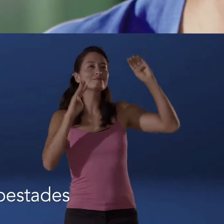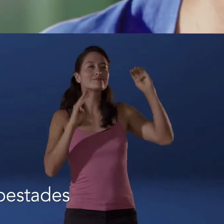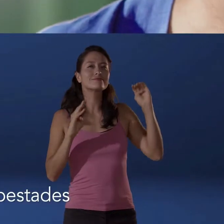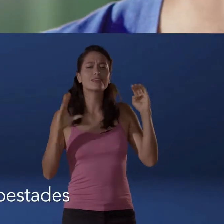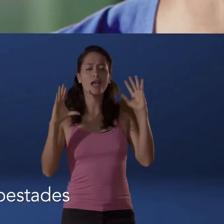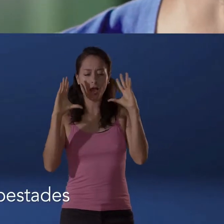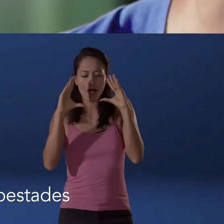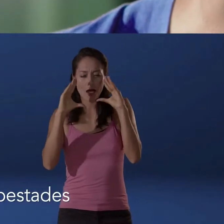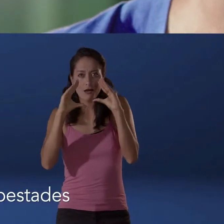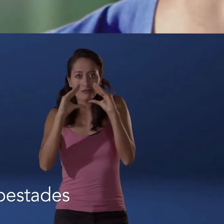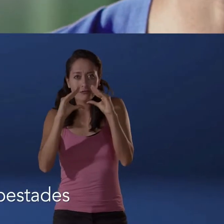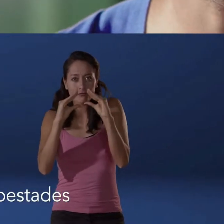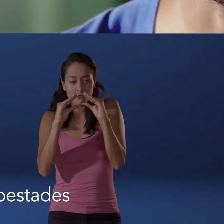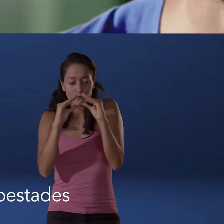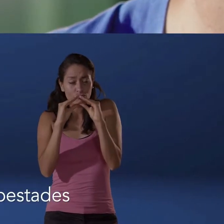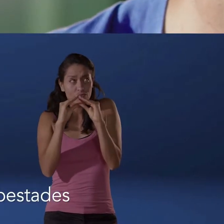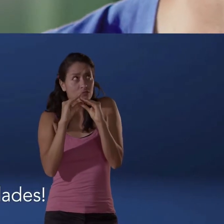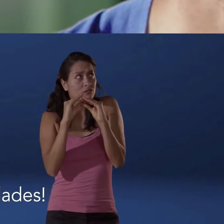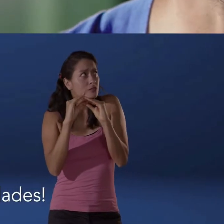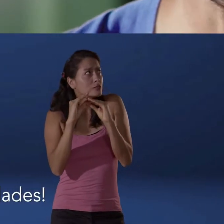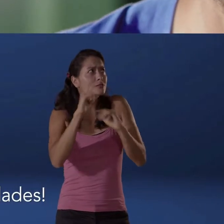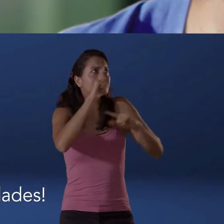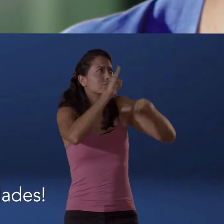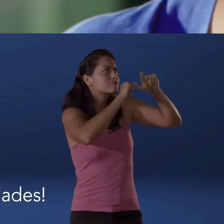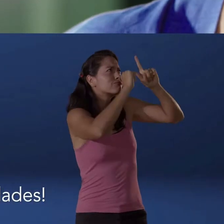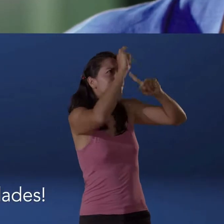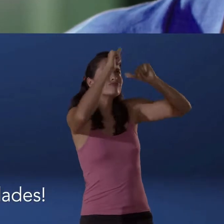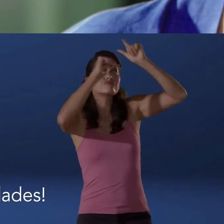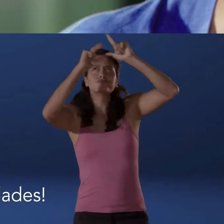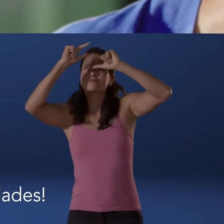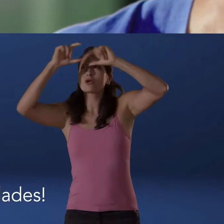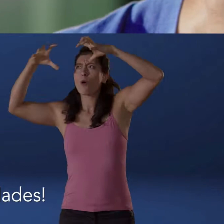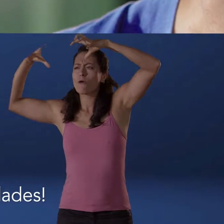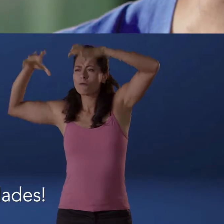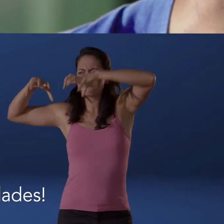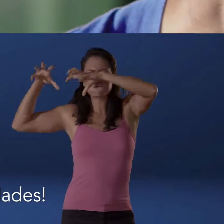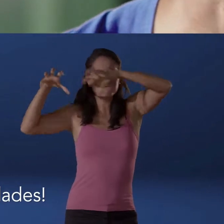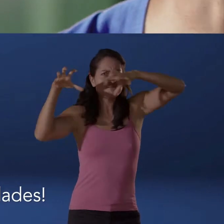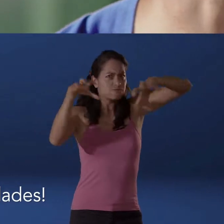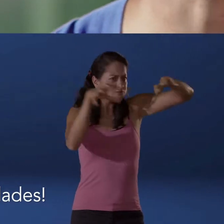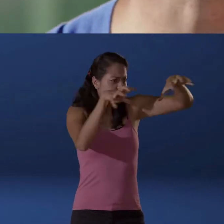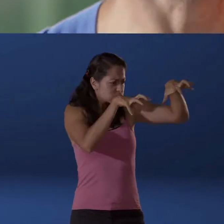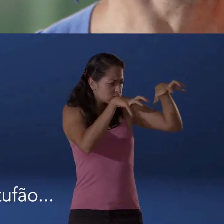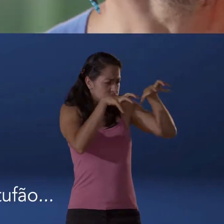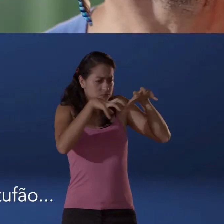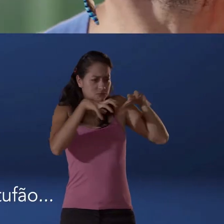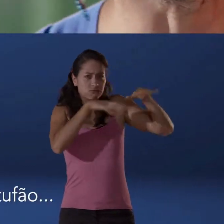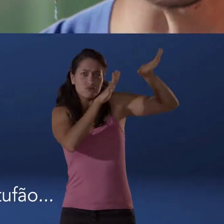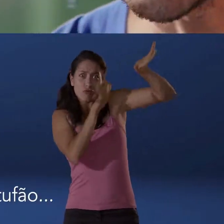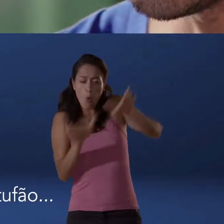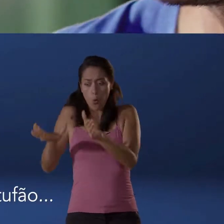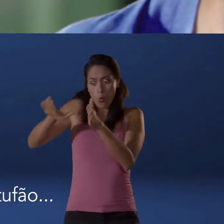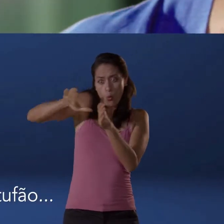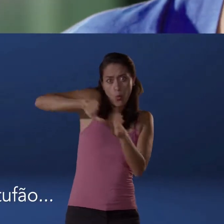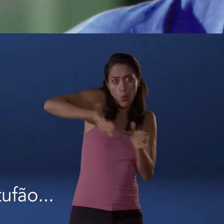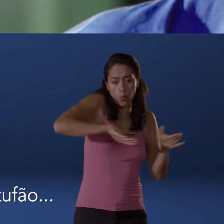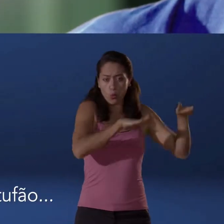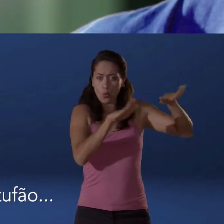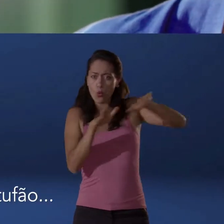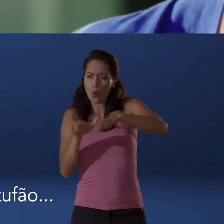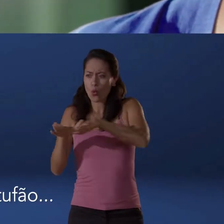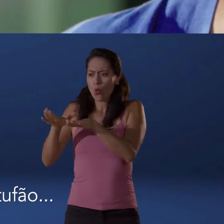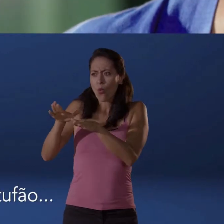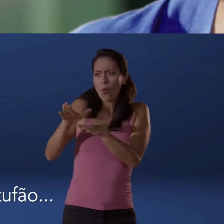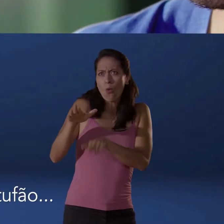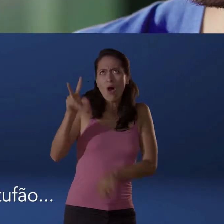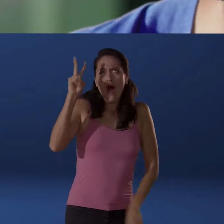astros, noites, tempestades, rolai das imensidades, barreios, mares